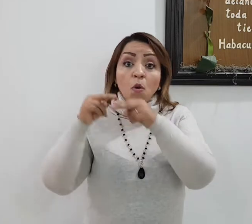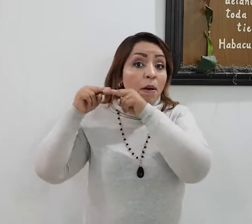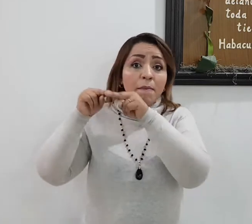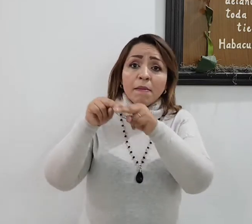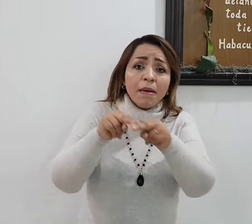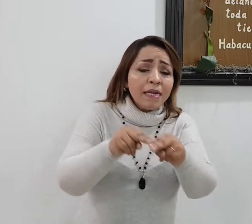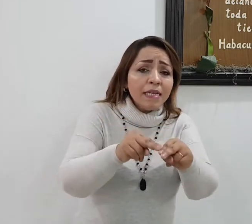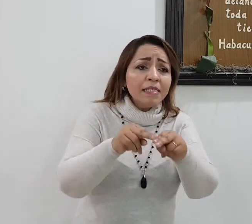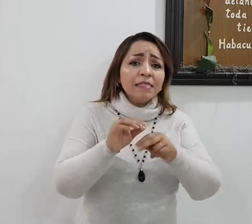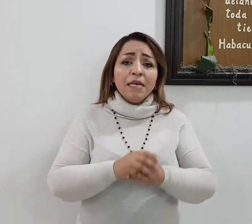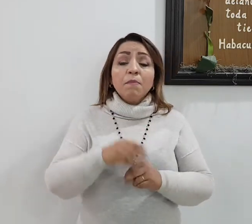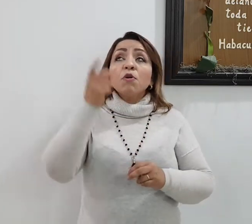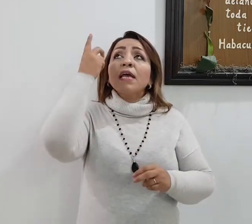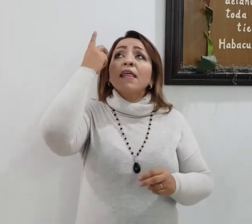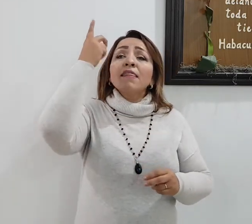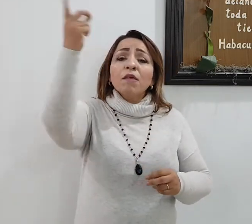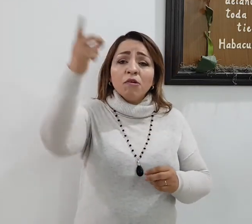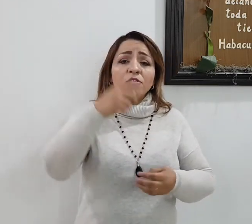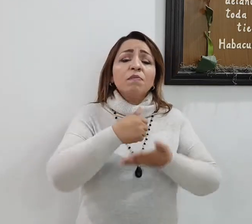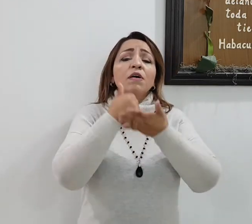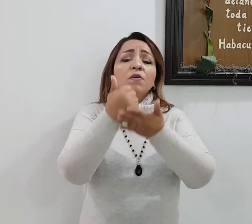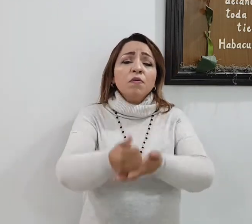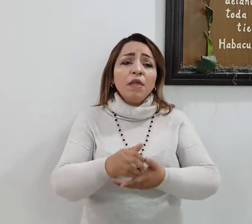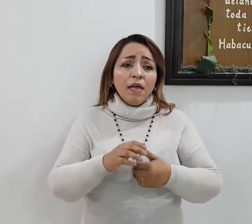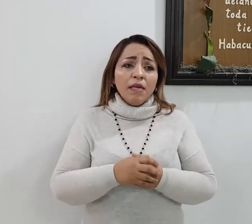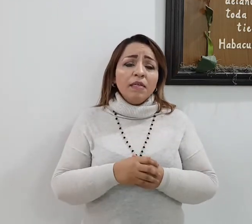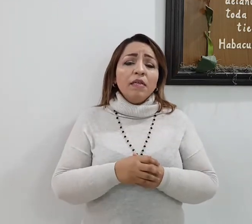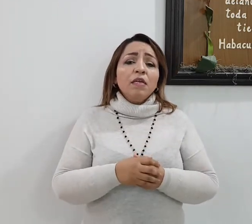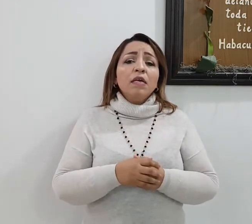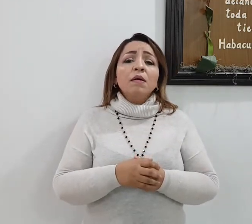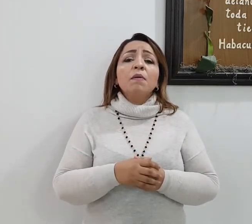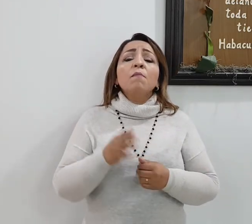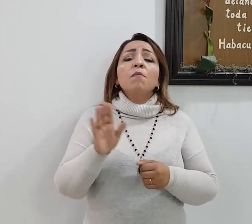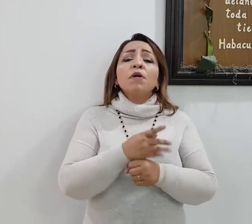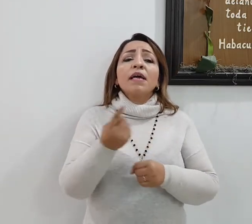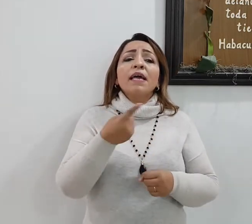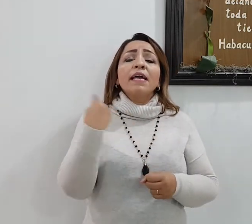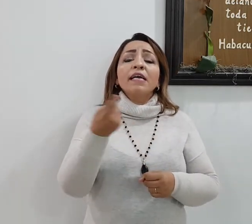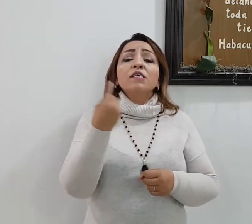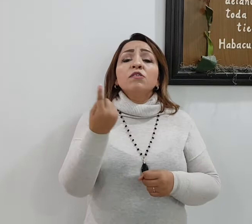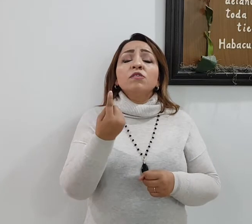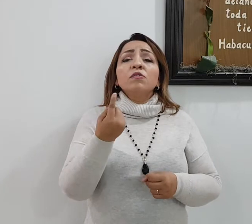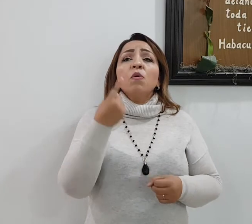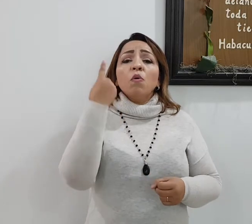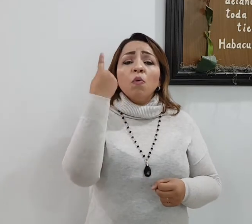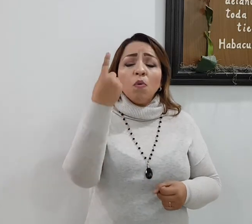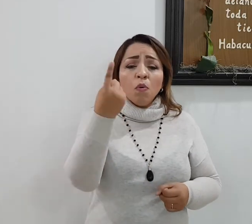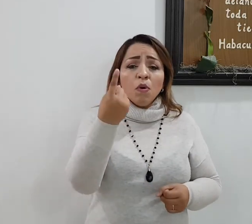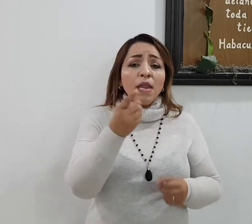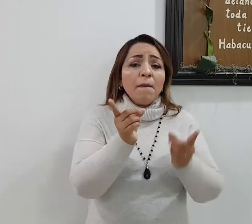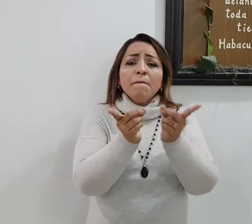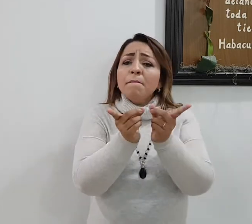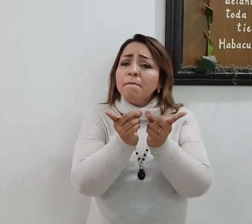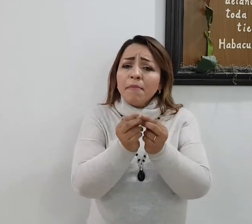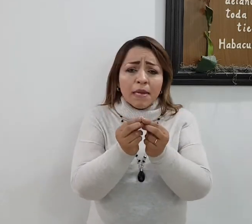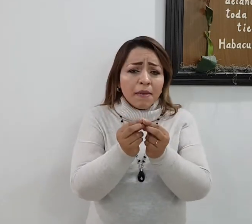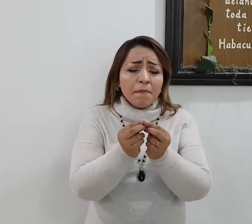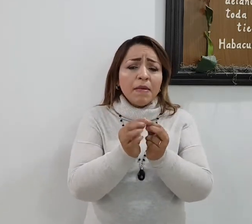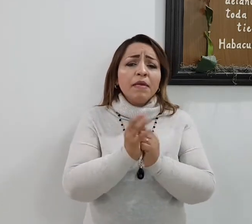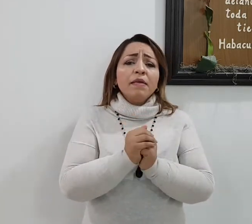hermanos. Y es una leve tribulación momentánea. Ayer le decía a alguien, no sé a quién, hablo con mucha